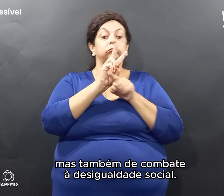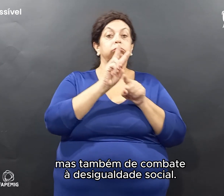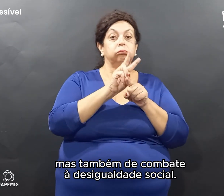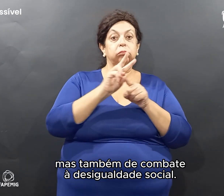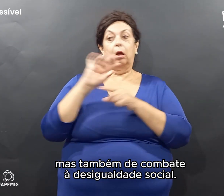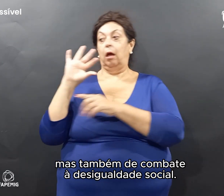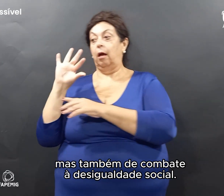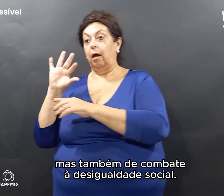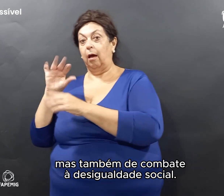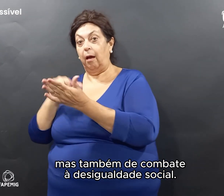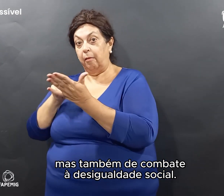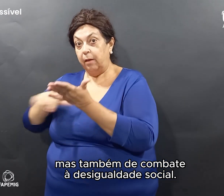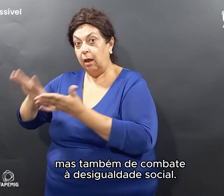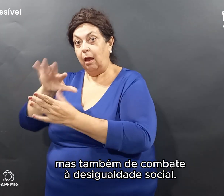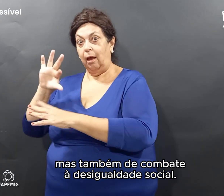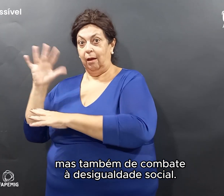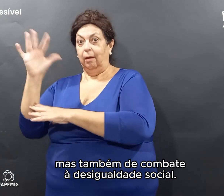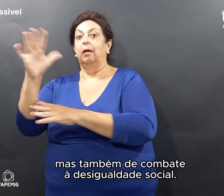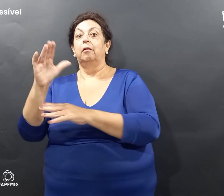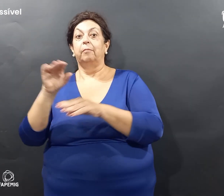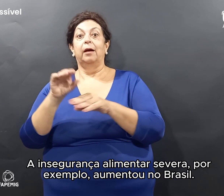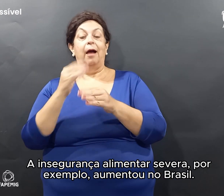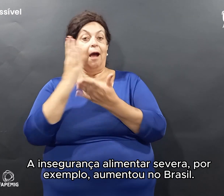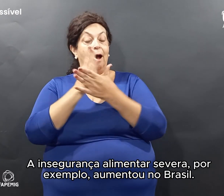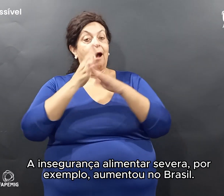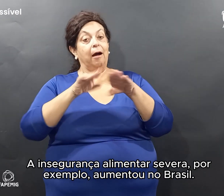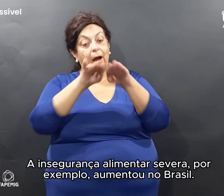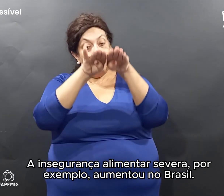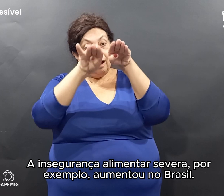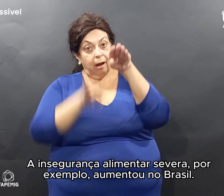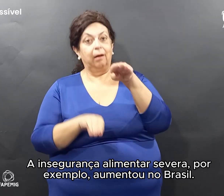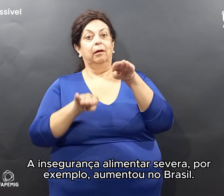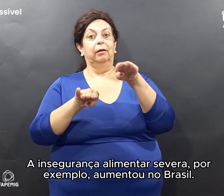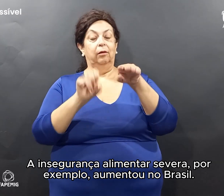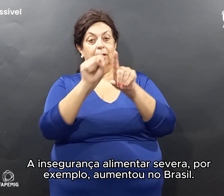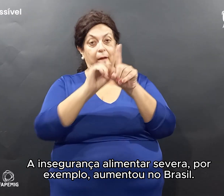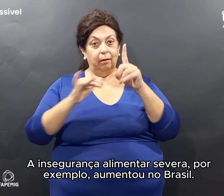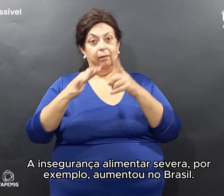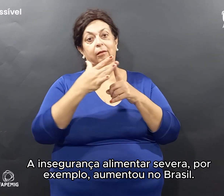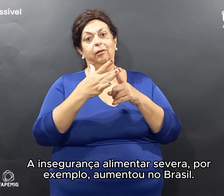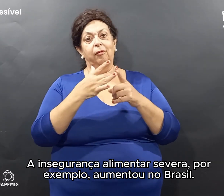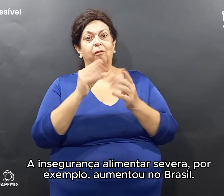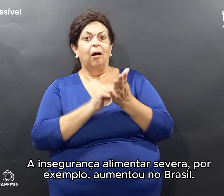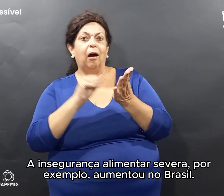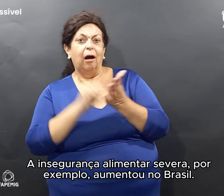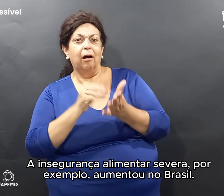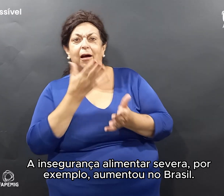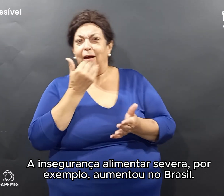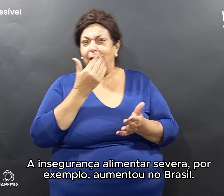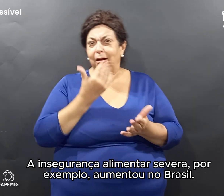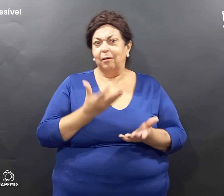de combate à desigualdade social. A insegurança alimentar severa, por exemplo, aumentou no Brasil.